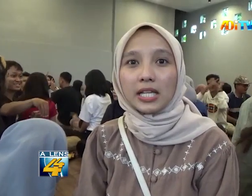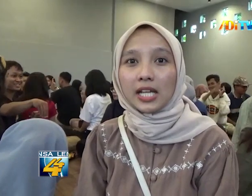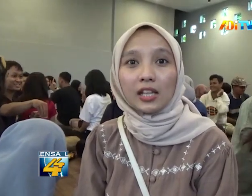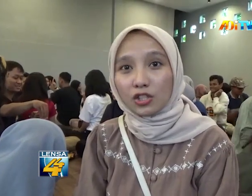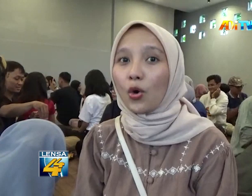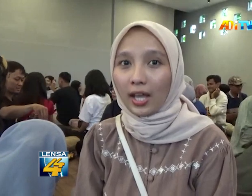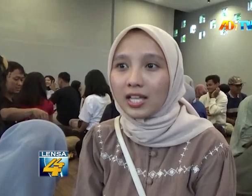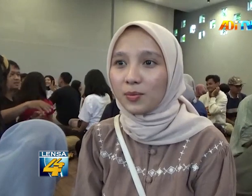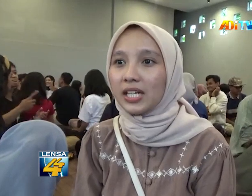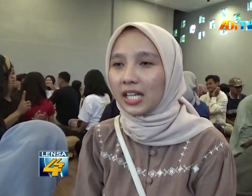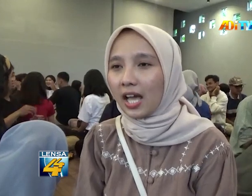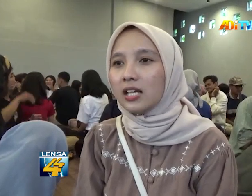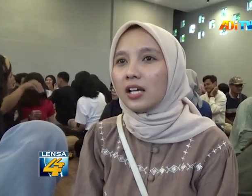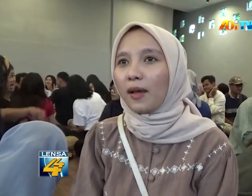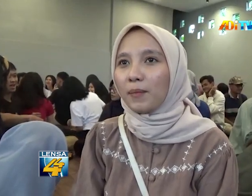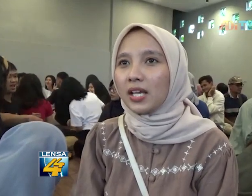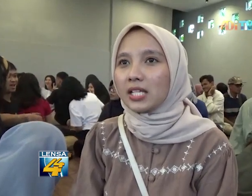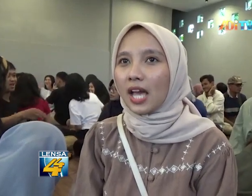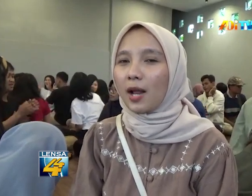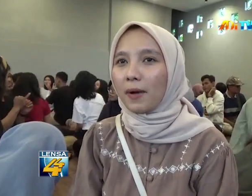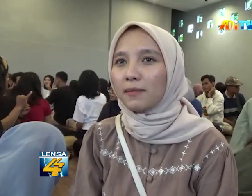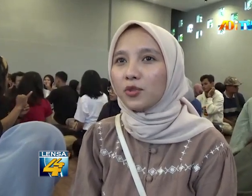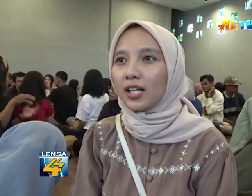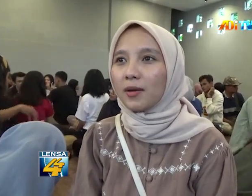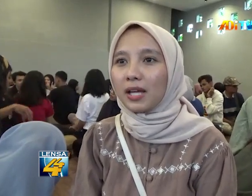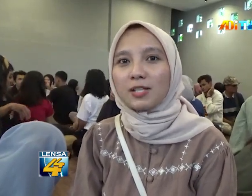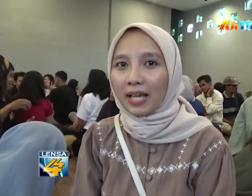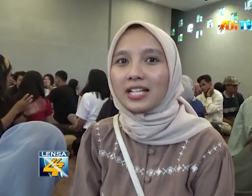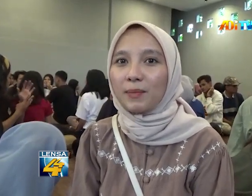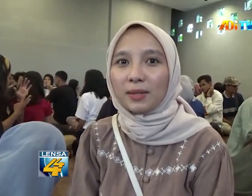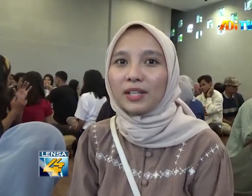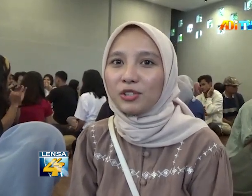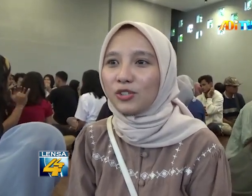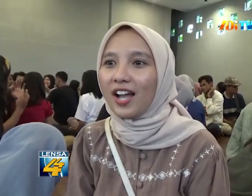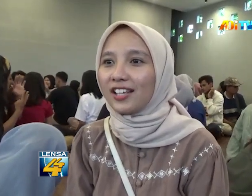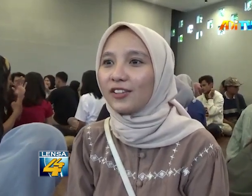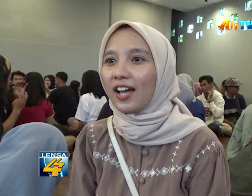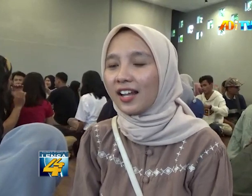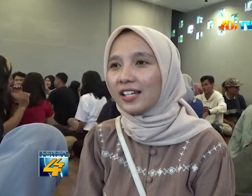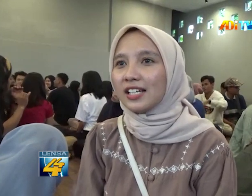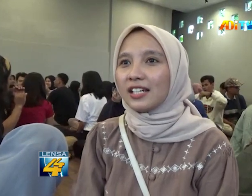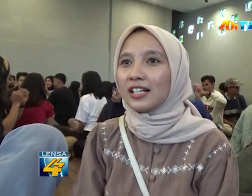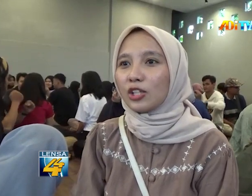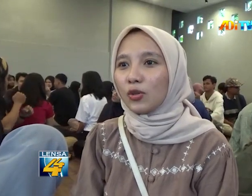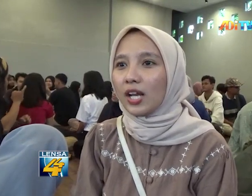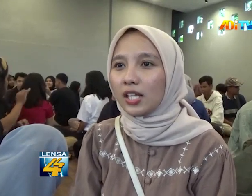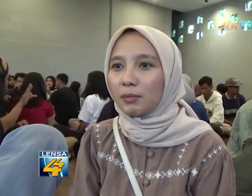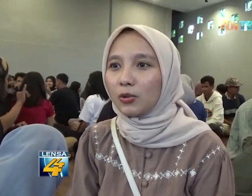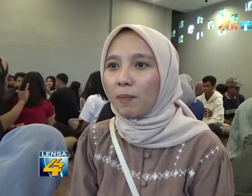isyarat It's OK sebenarnya tapi yang saya harapkan mungkin lebih respek ya sama teman-teman jugau karena ee tentunya dari